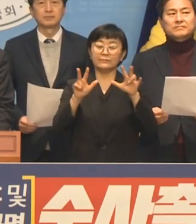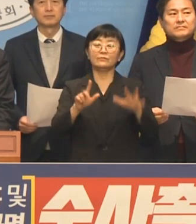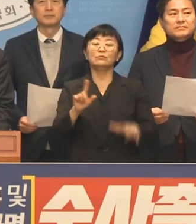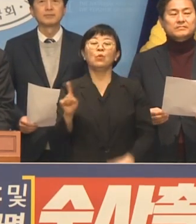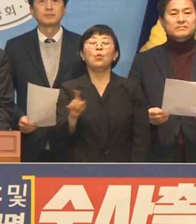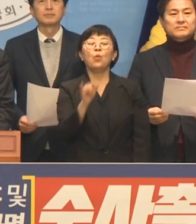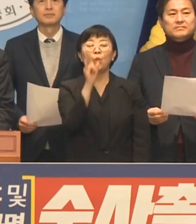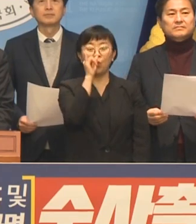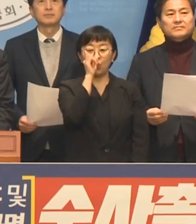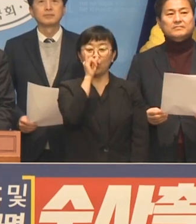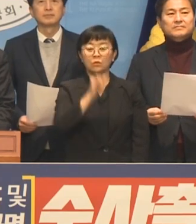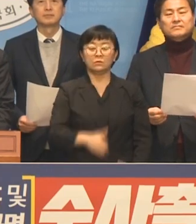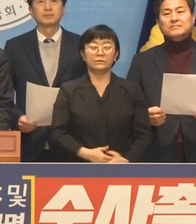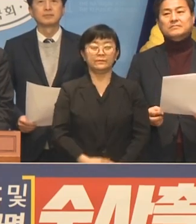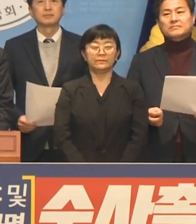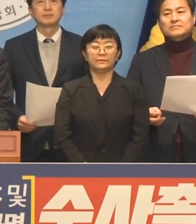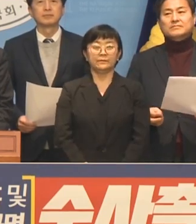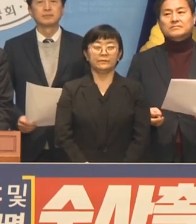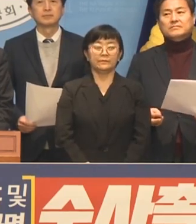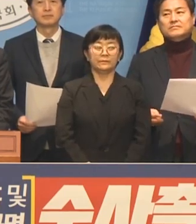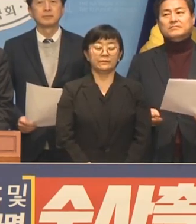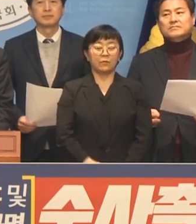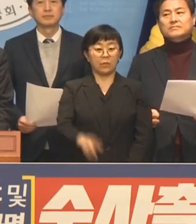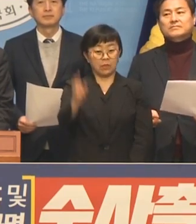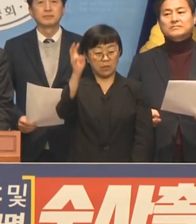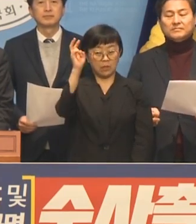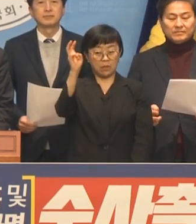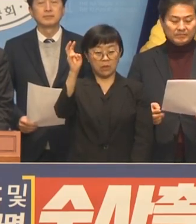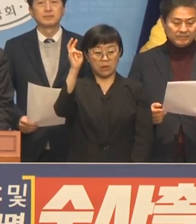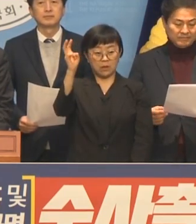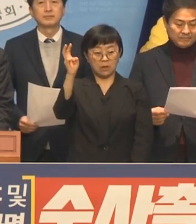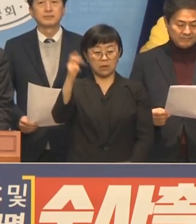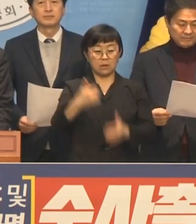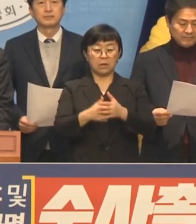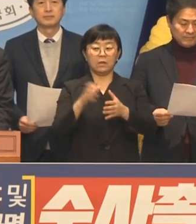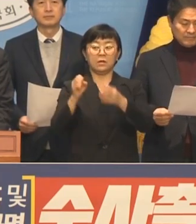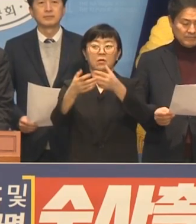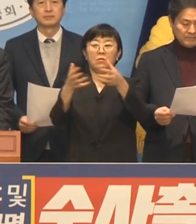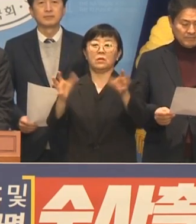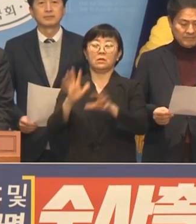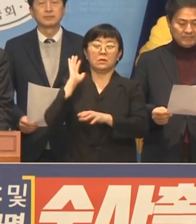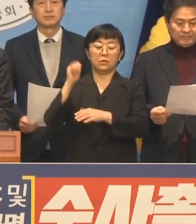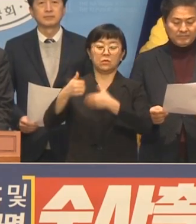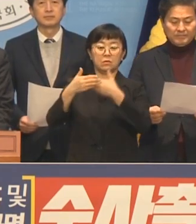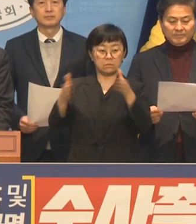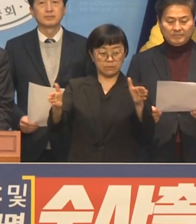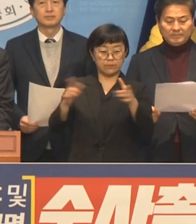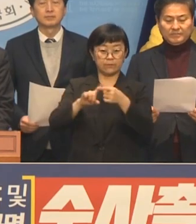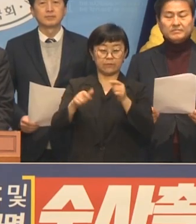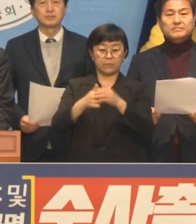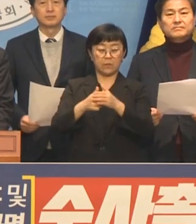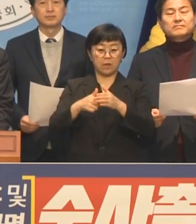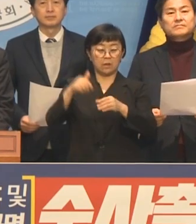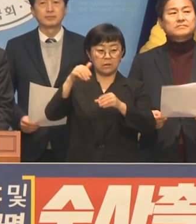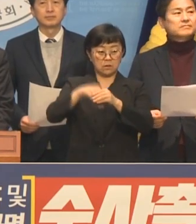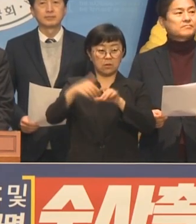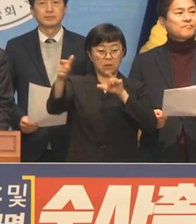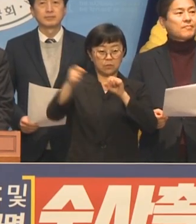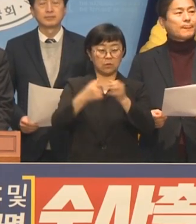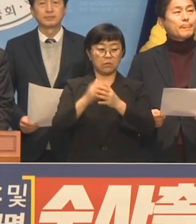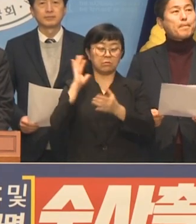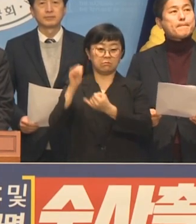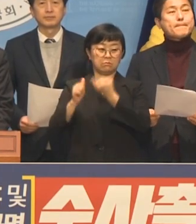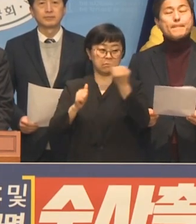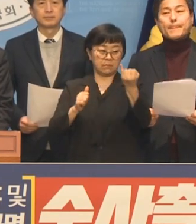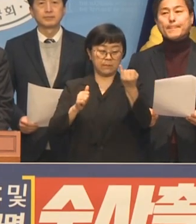무엇을 하고 계실까? 아마도 집권 여당 또 대통령실에서는 총선을 앞두고 김건희